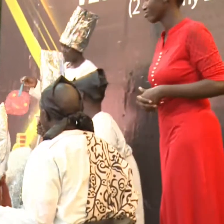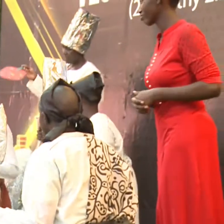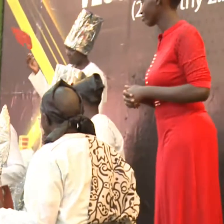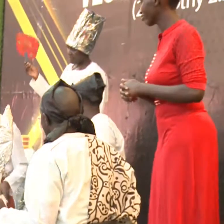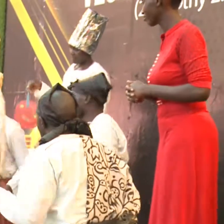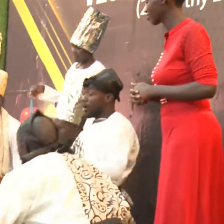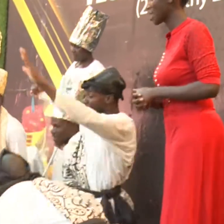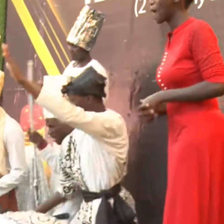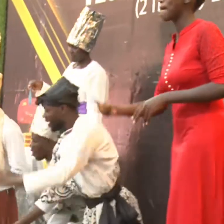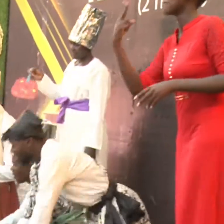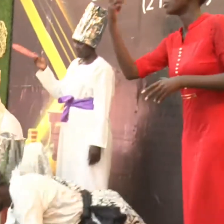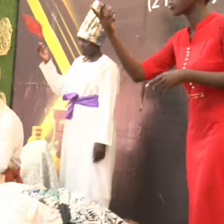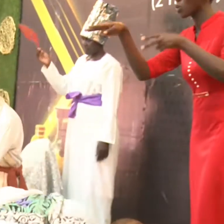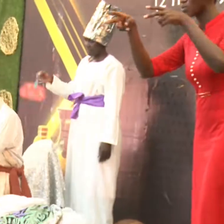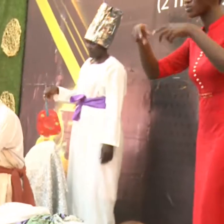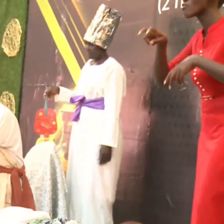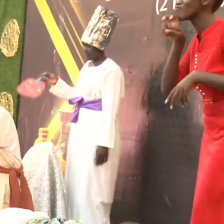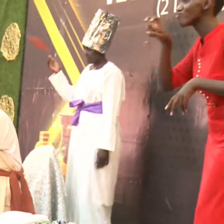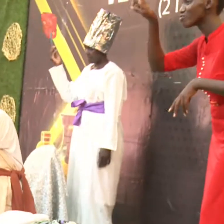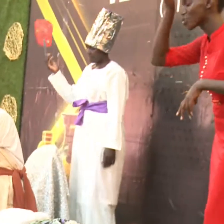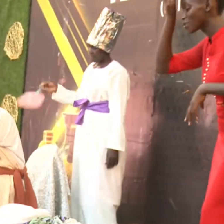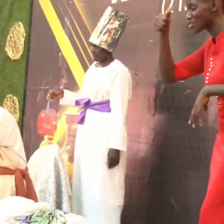satusatuakuwangala embuzi biribiri